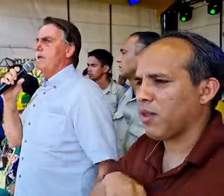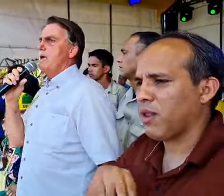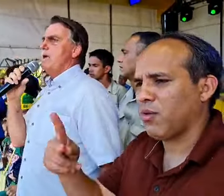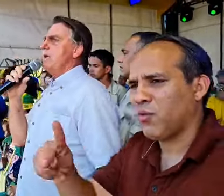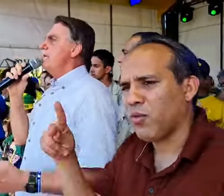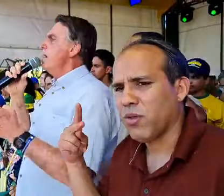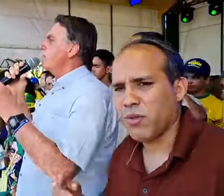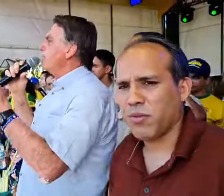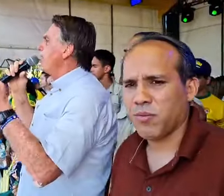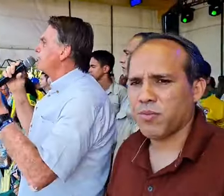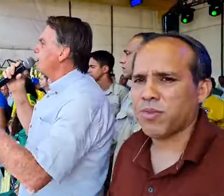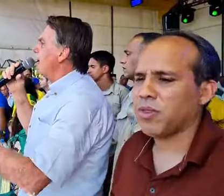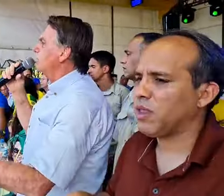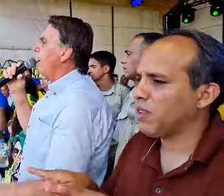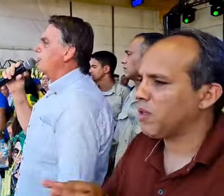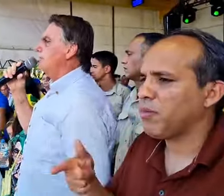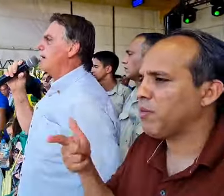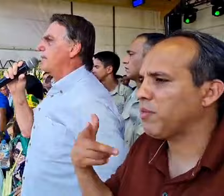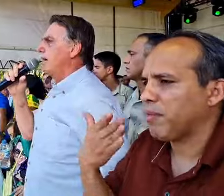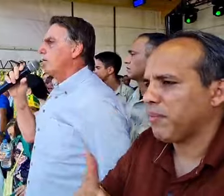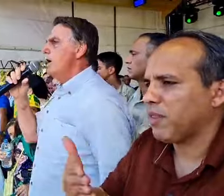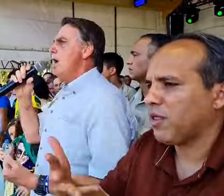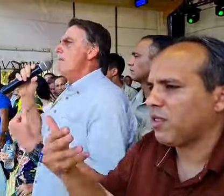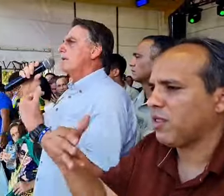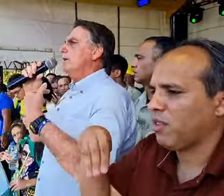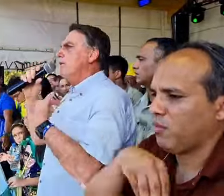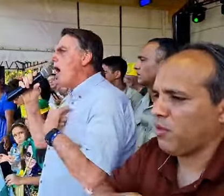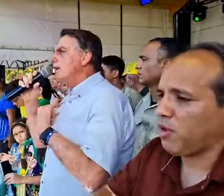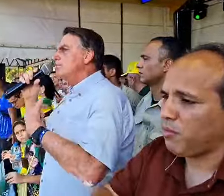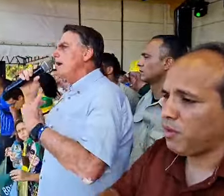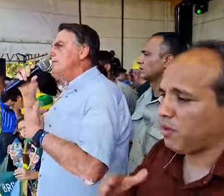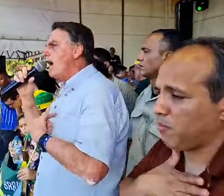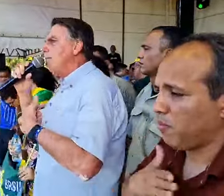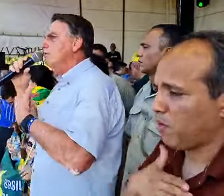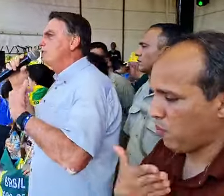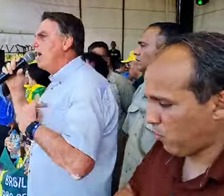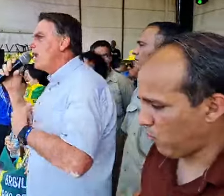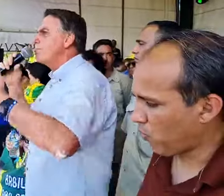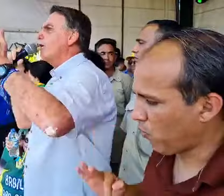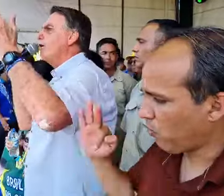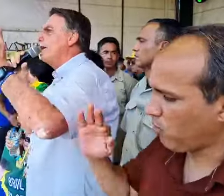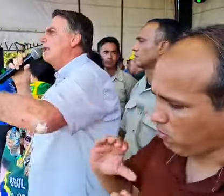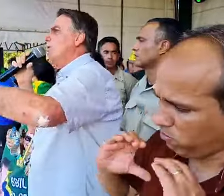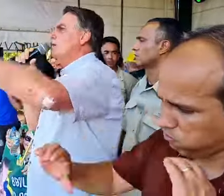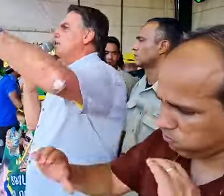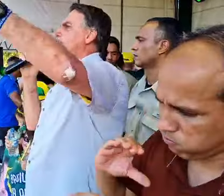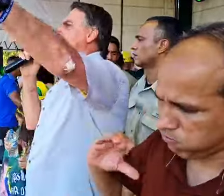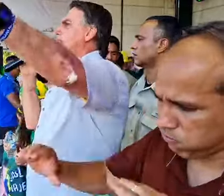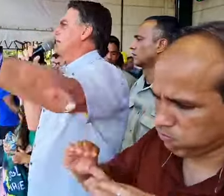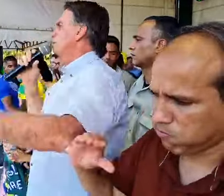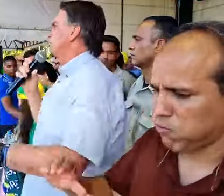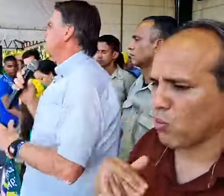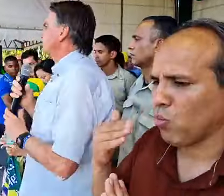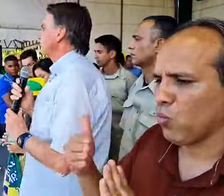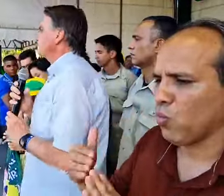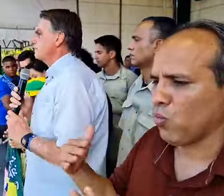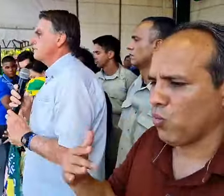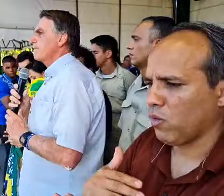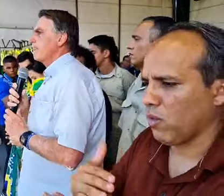vocês. E não se parcela o 13º, porque nós mandamos dinheiro para governadores e